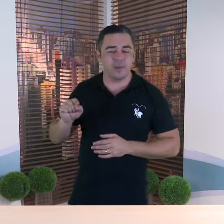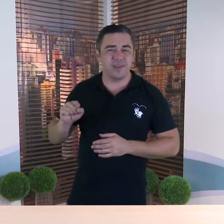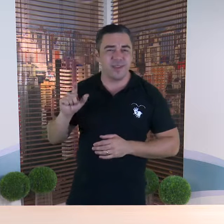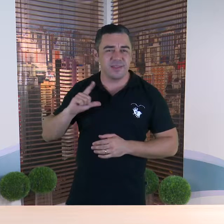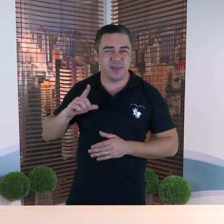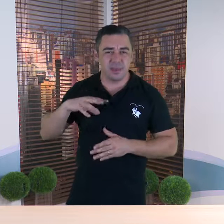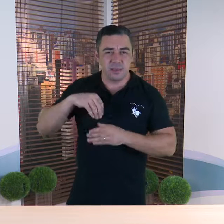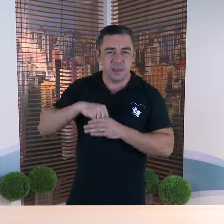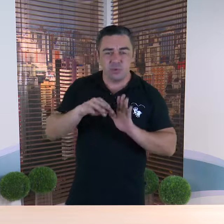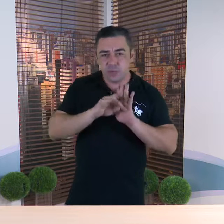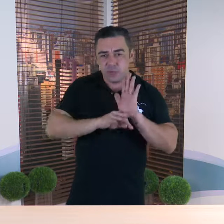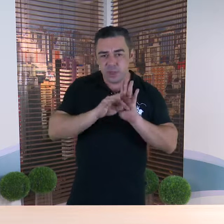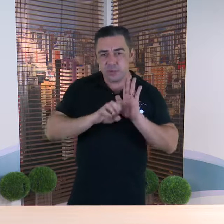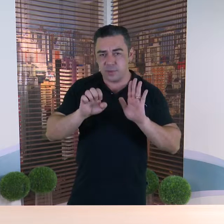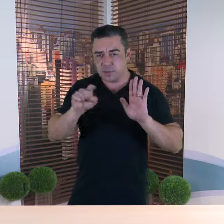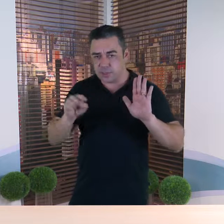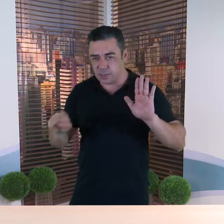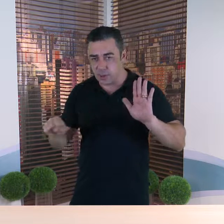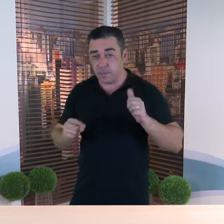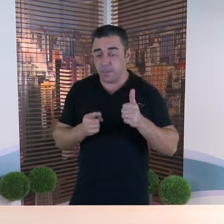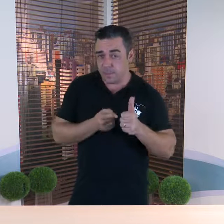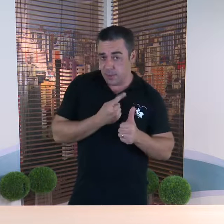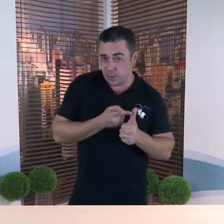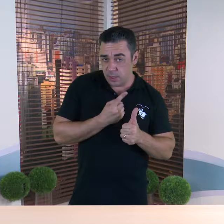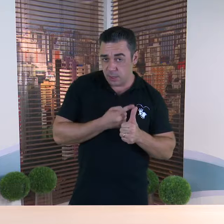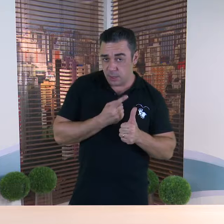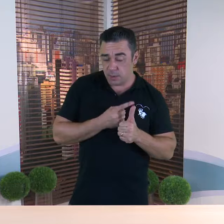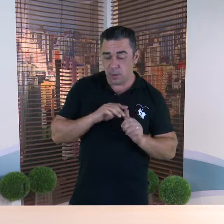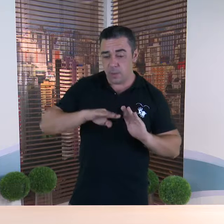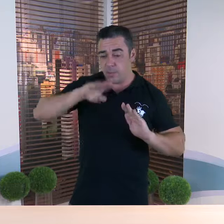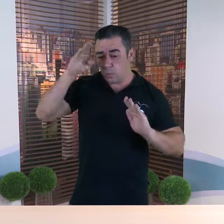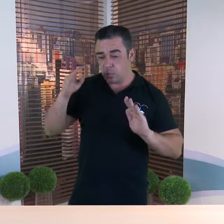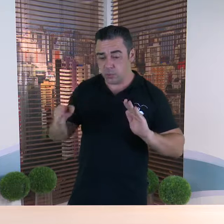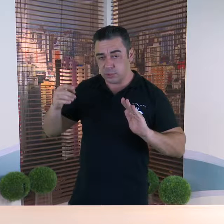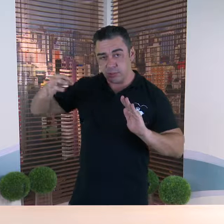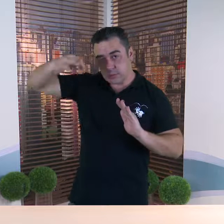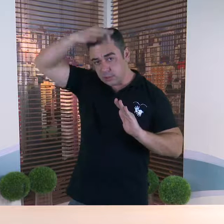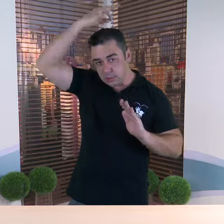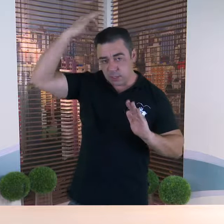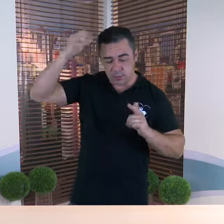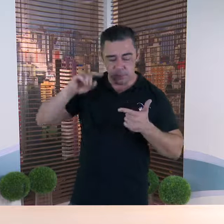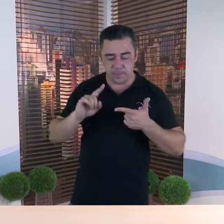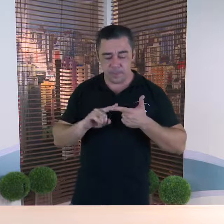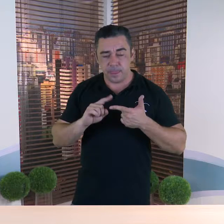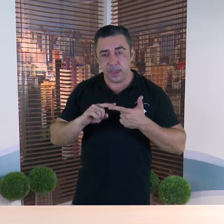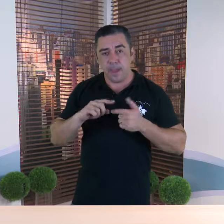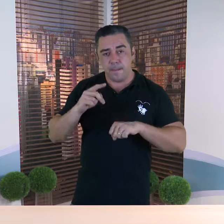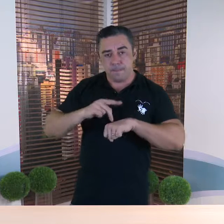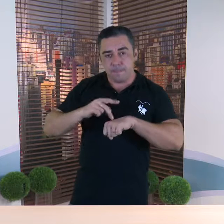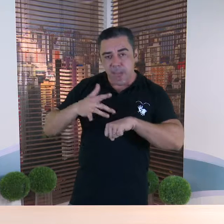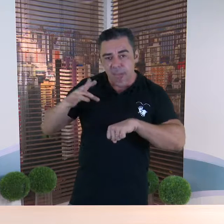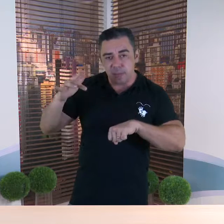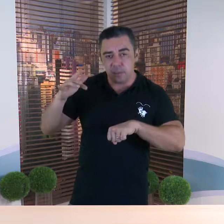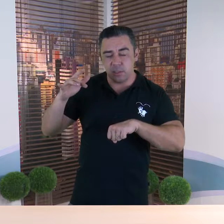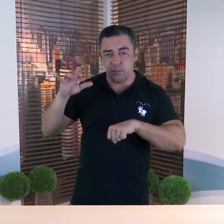evidências internas no texto de Ezequiel. Primeiro, Monte Santo e pedras de fogo não